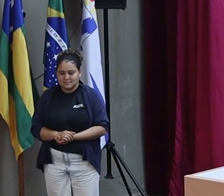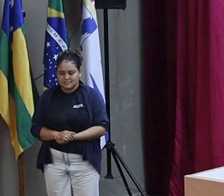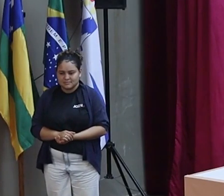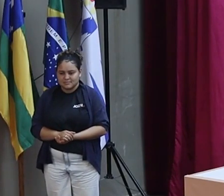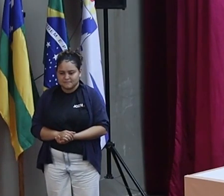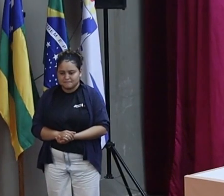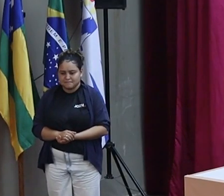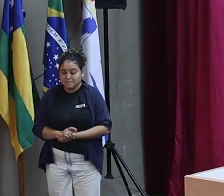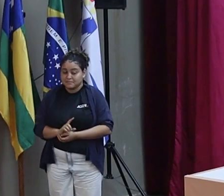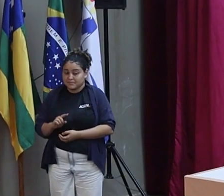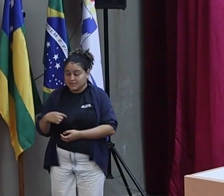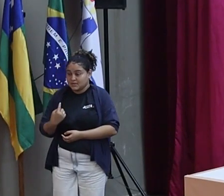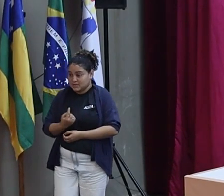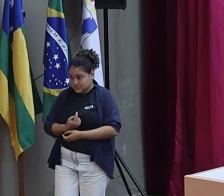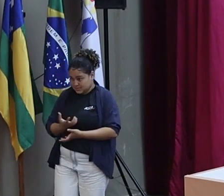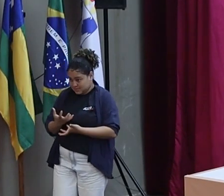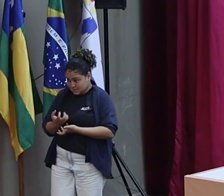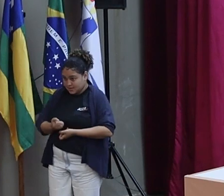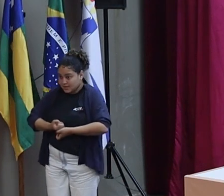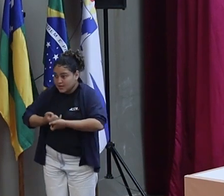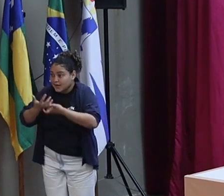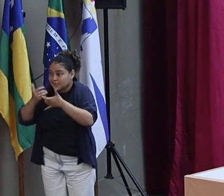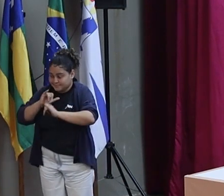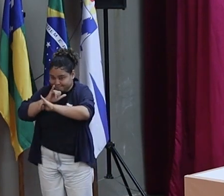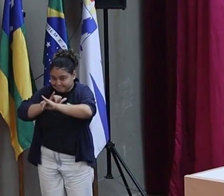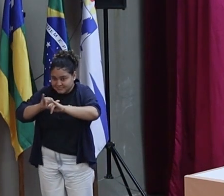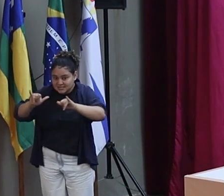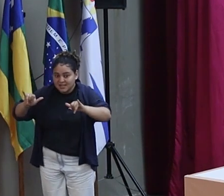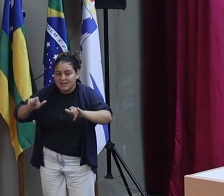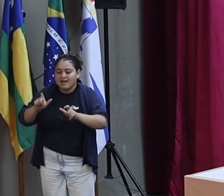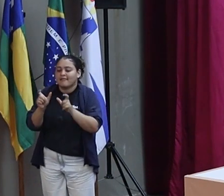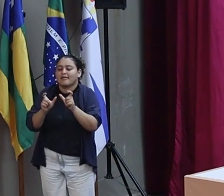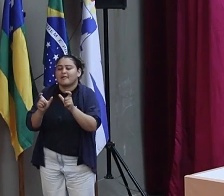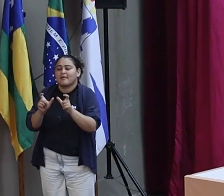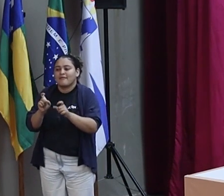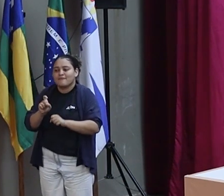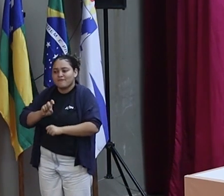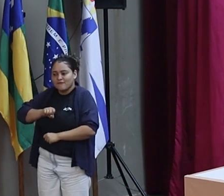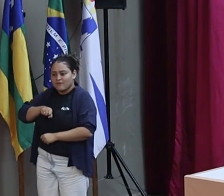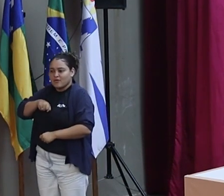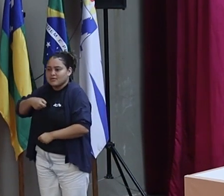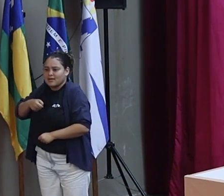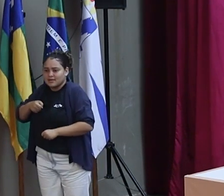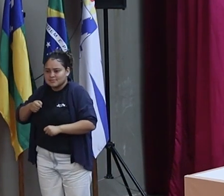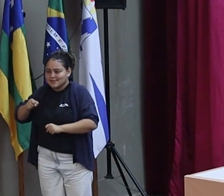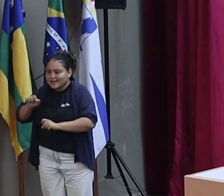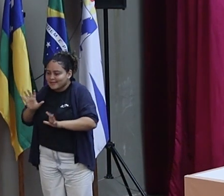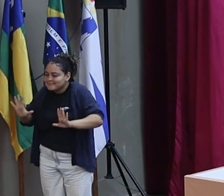Nós queremos anunciar que as palavras fortalecer e mobilizar para discutir a conjugação entre